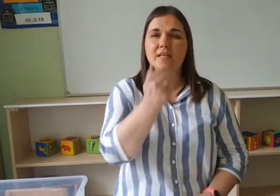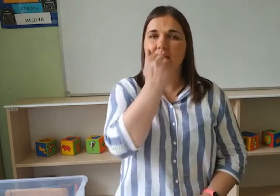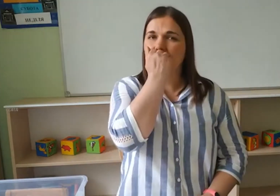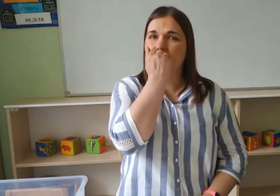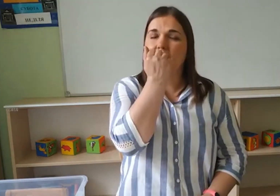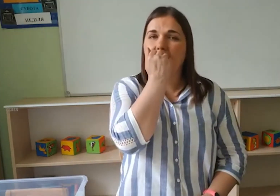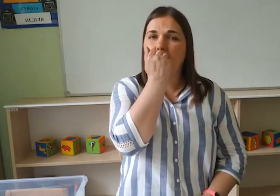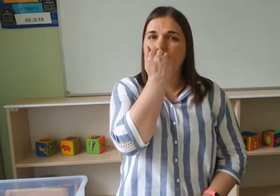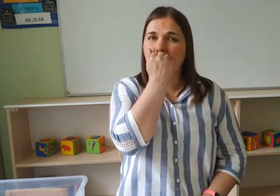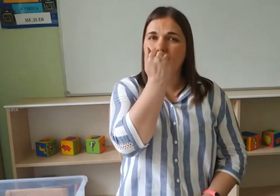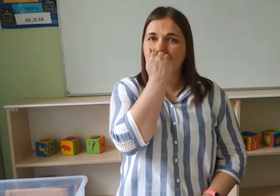Їсти. Ам-ам.